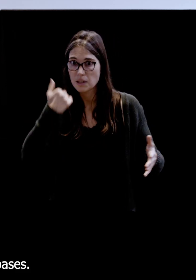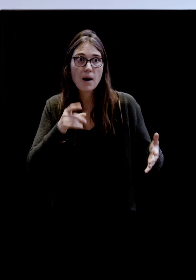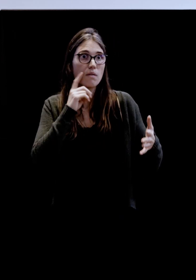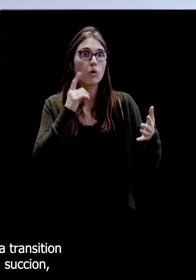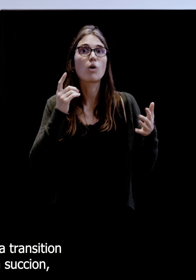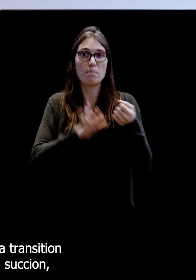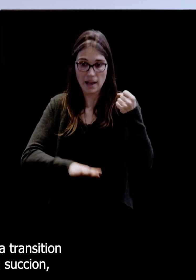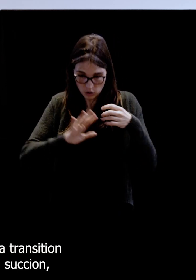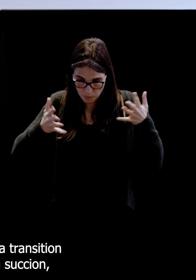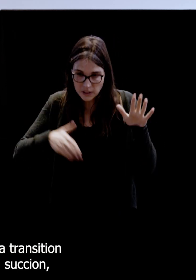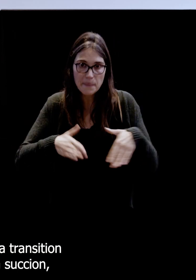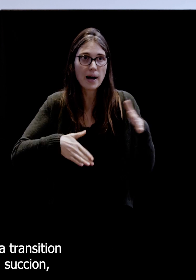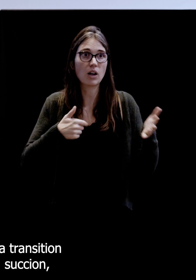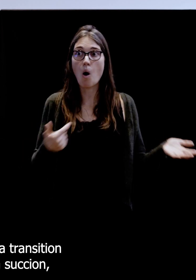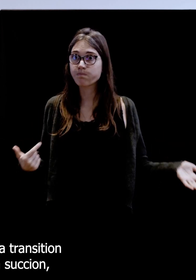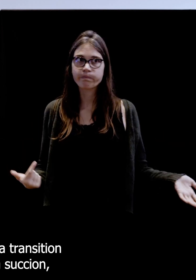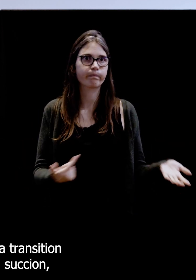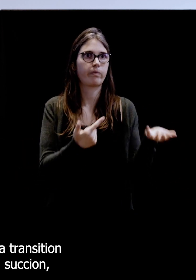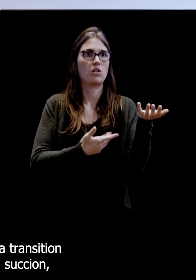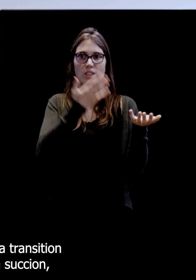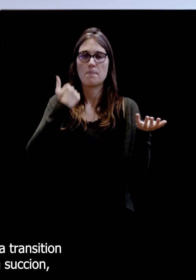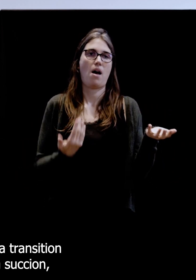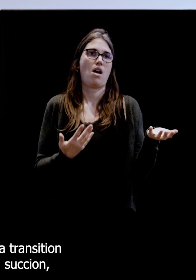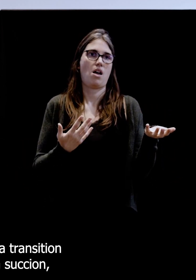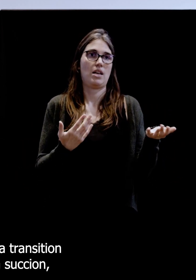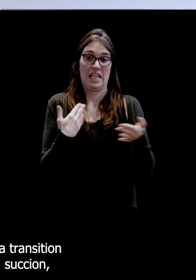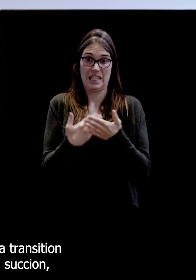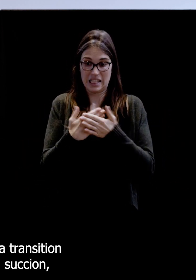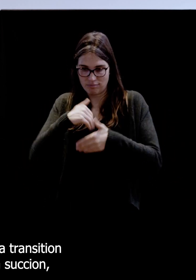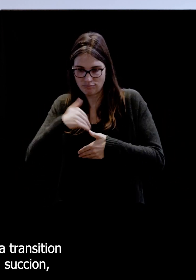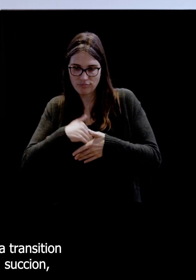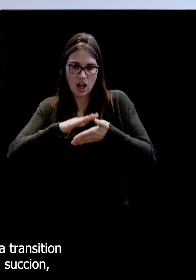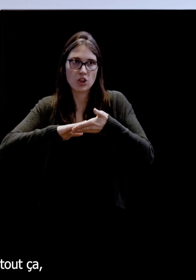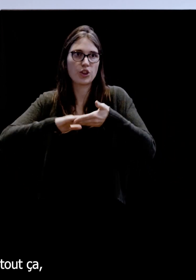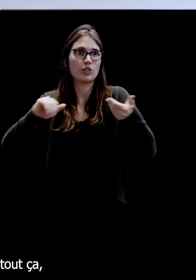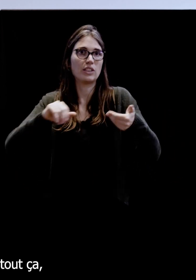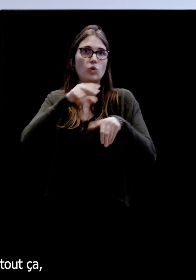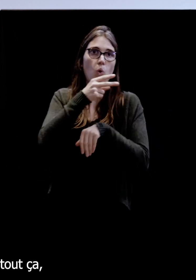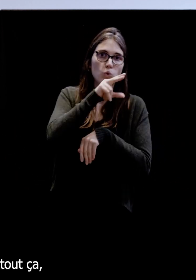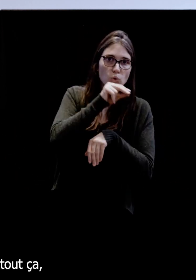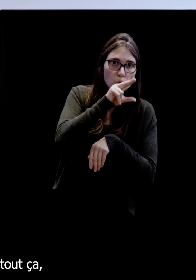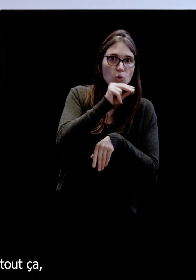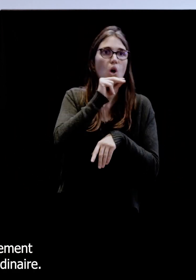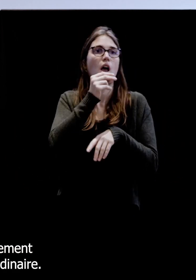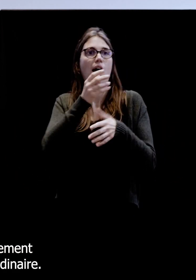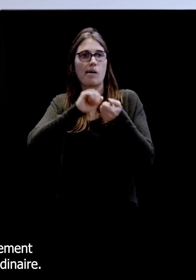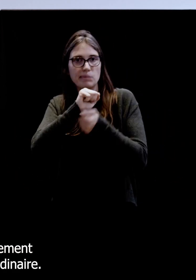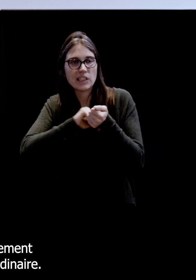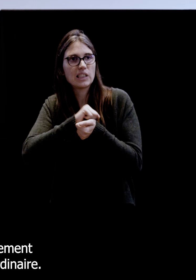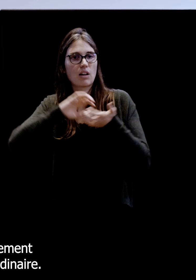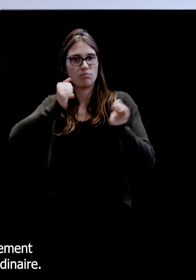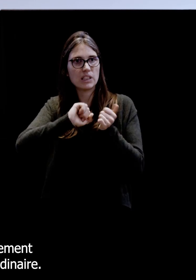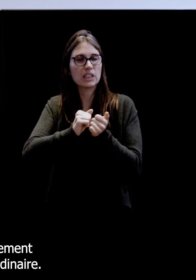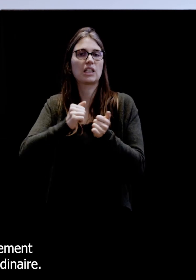les bases en fait pour comprendre la transition qui va se passer entre la succion, le mixé, les morceaux, tout ça, ça